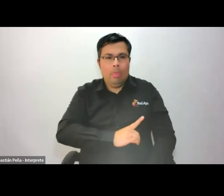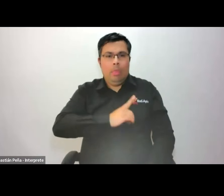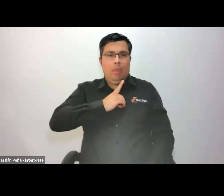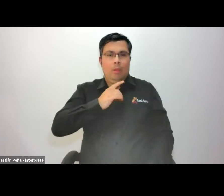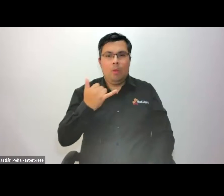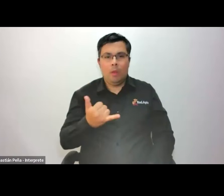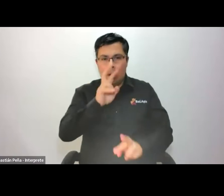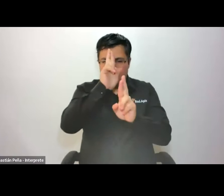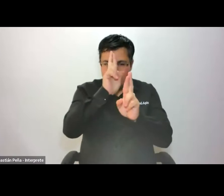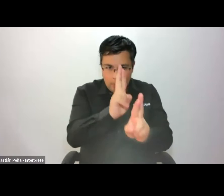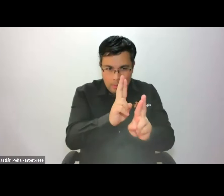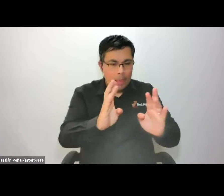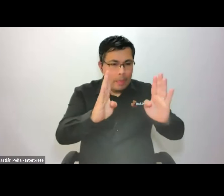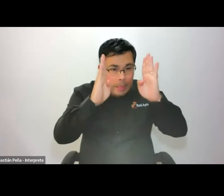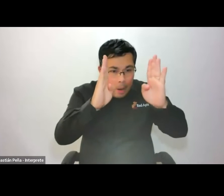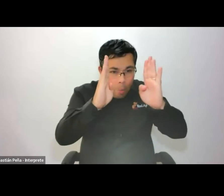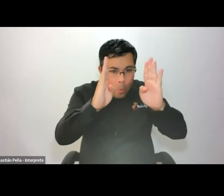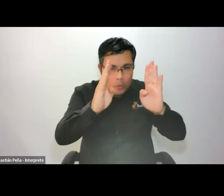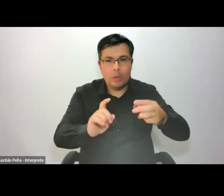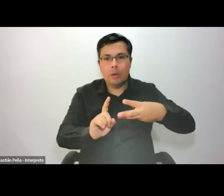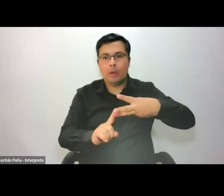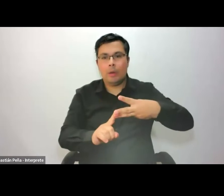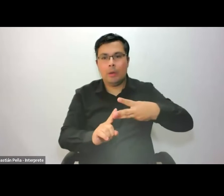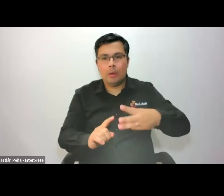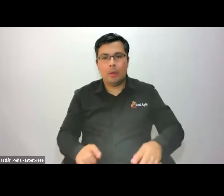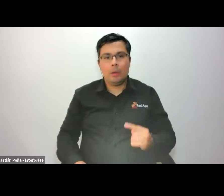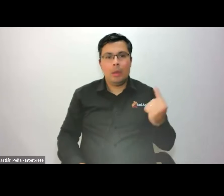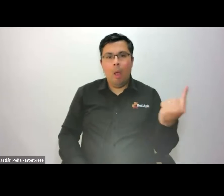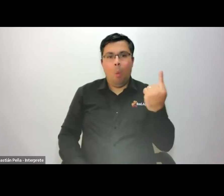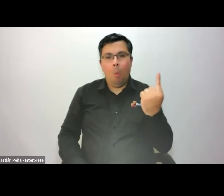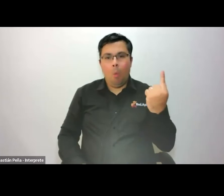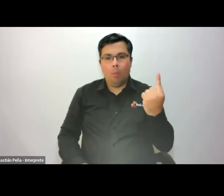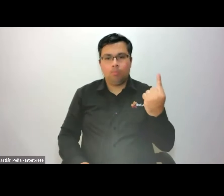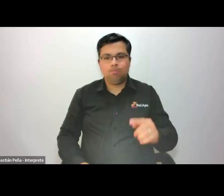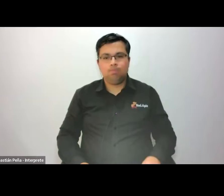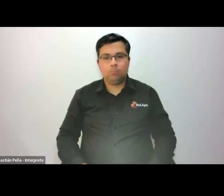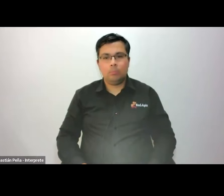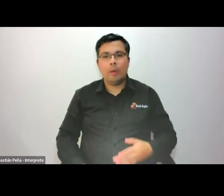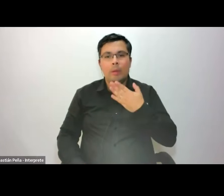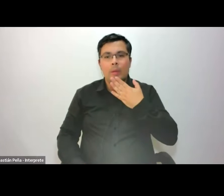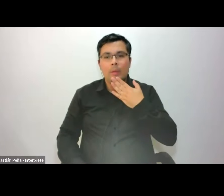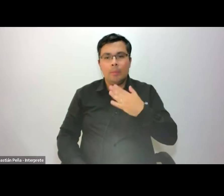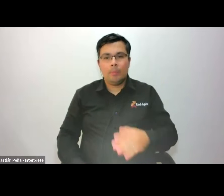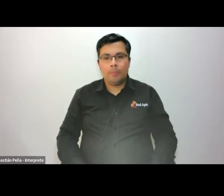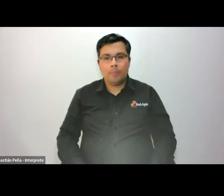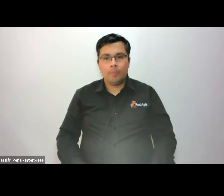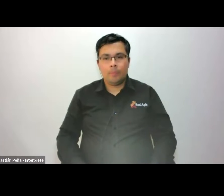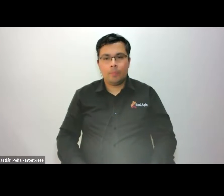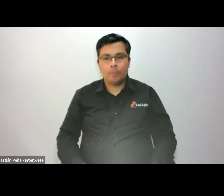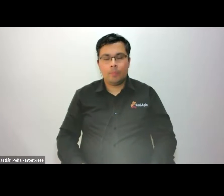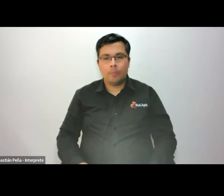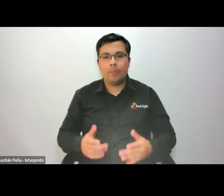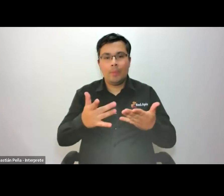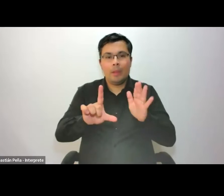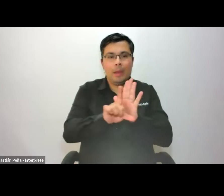de autonomía progresiva. Y por último, también debemos articular en la ley hacia la educación superior, independiente que